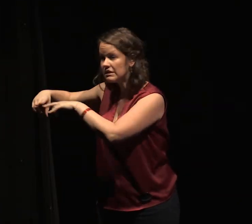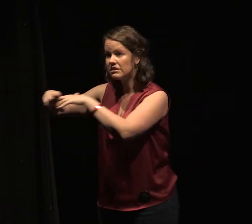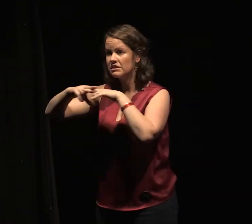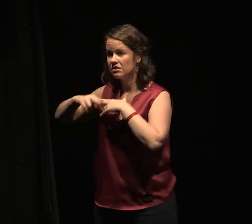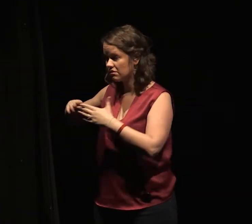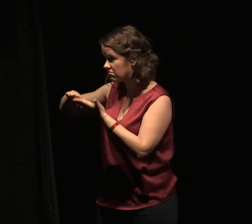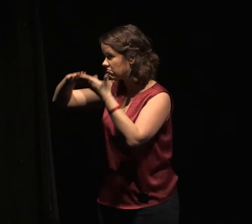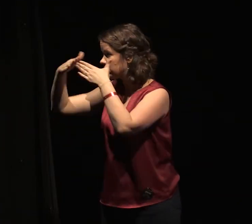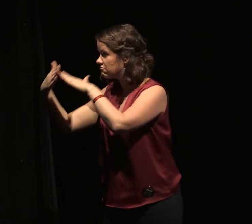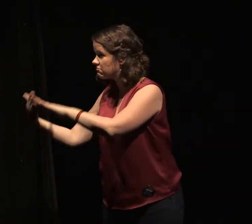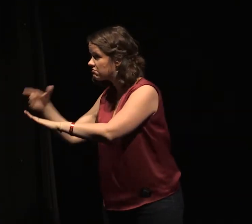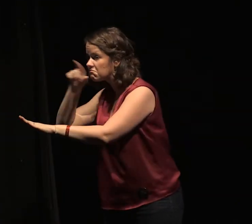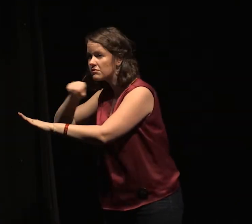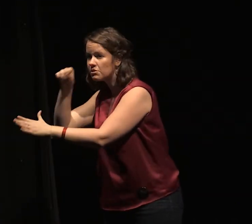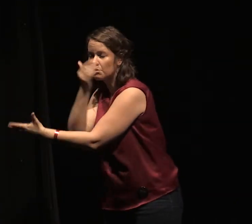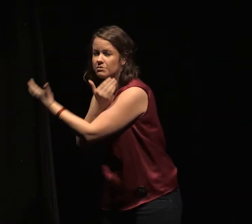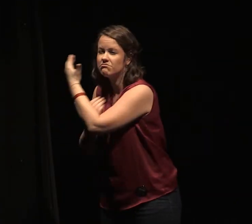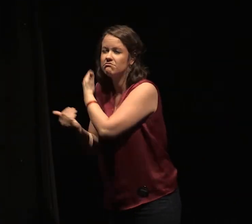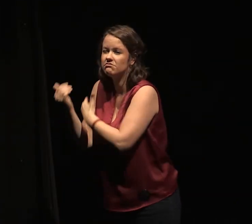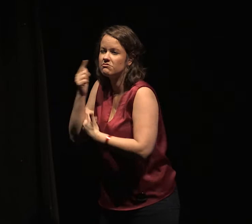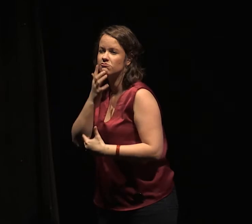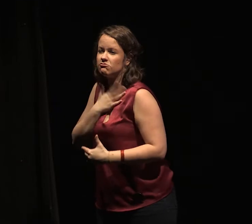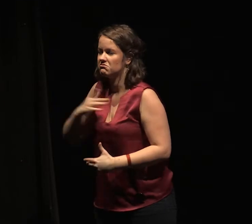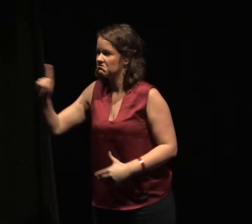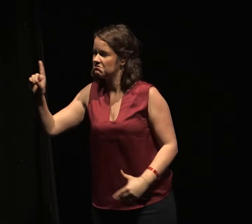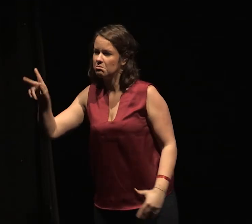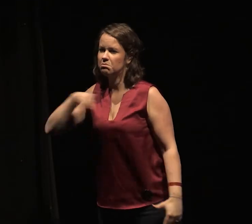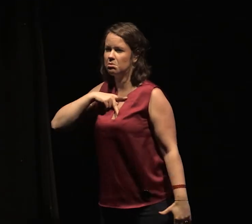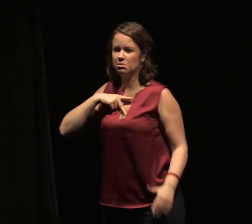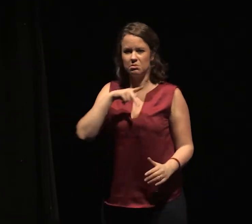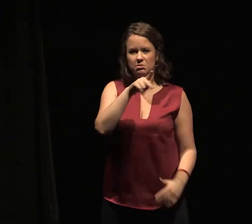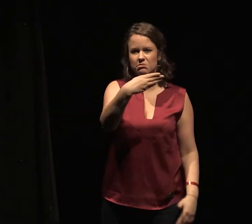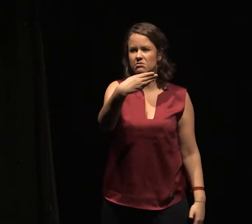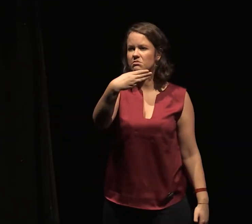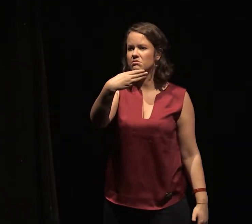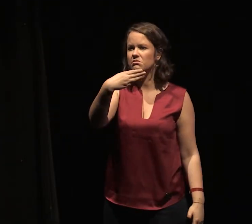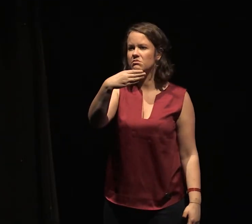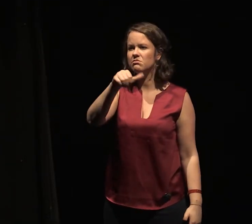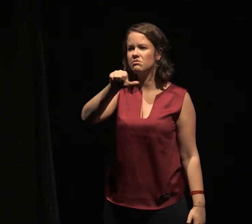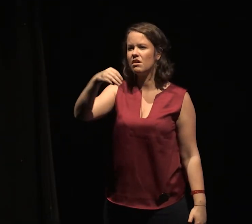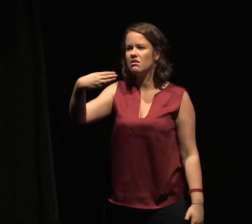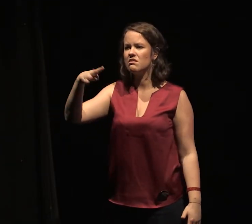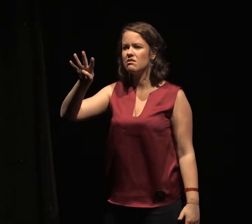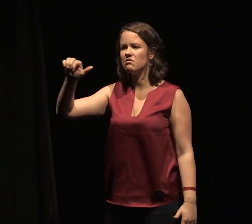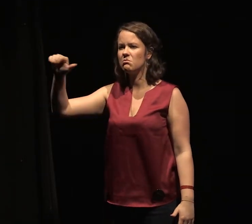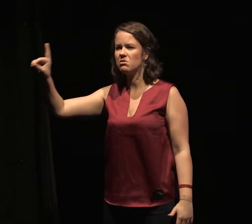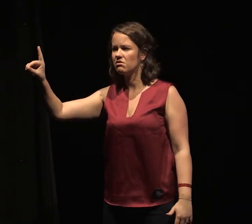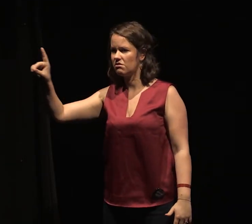d'un moineau qui me cajole et m'ensanglante. Ce nom, Mahmoud,